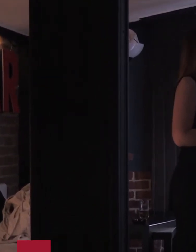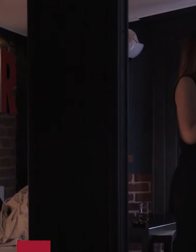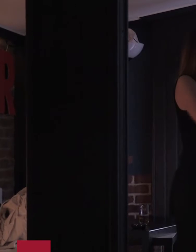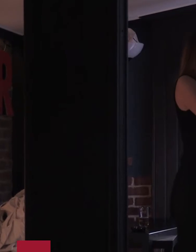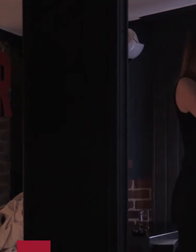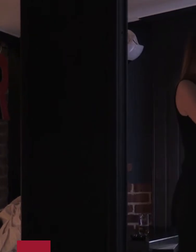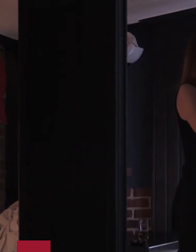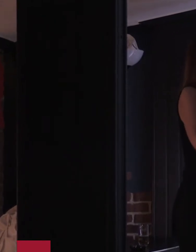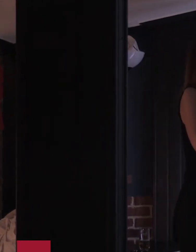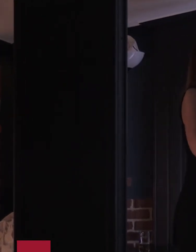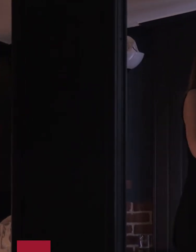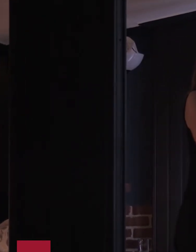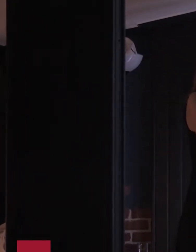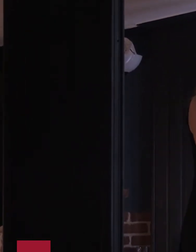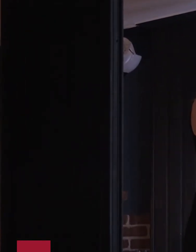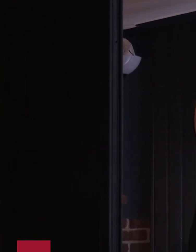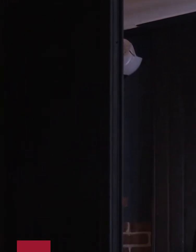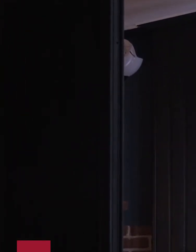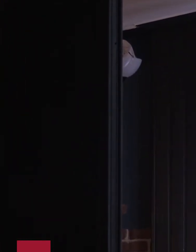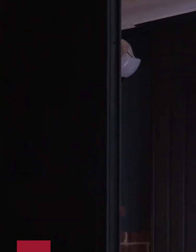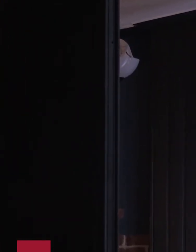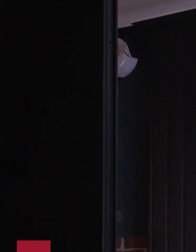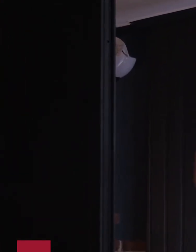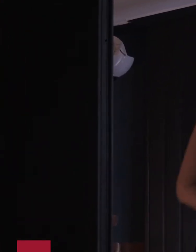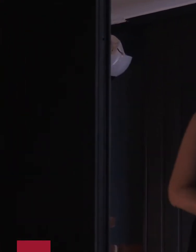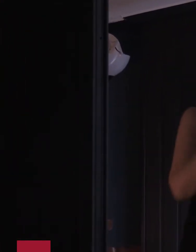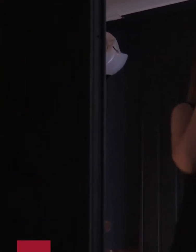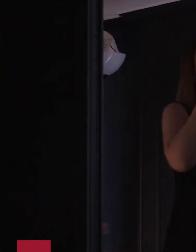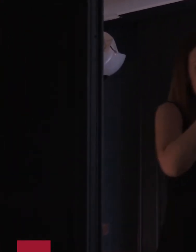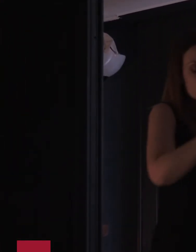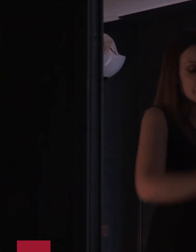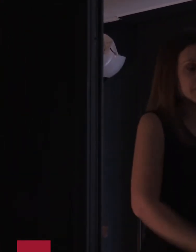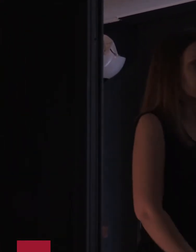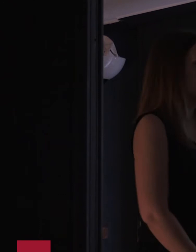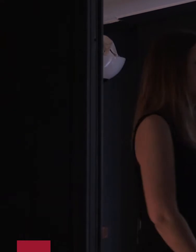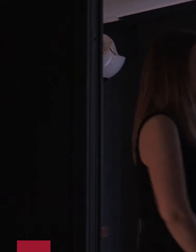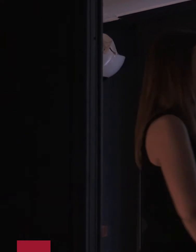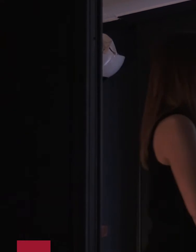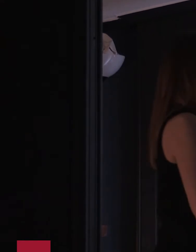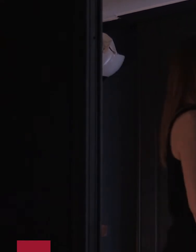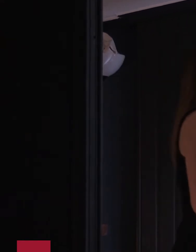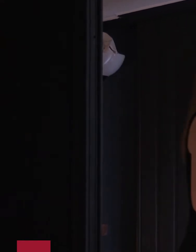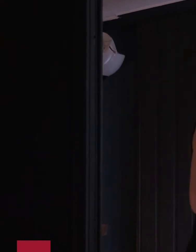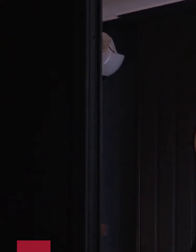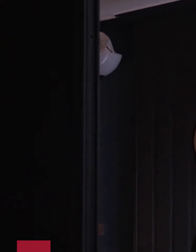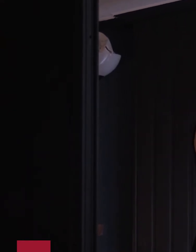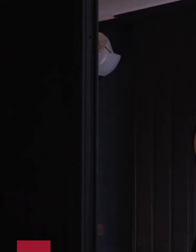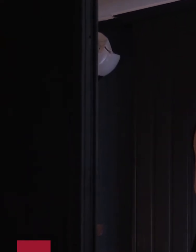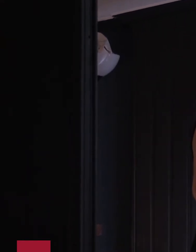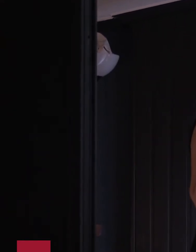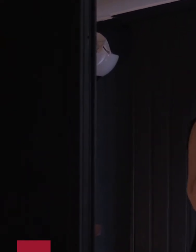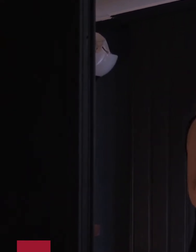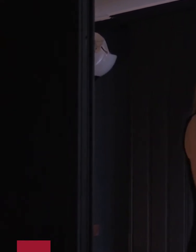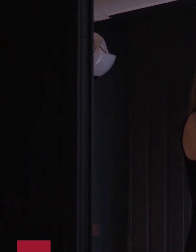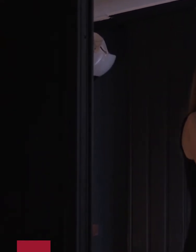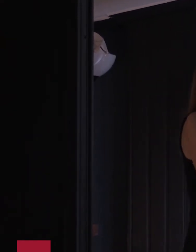Claro, o sea, cuando un animal está recibiendo ese... No lo sé, la verdad es que no lo sé. Sí. Ayer el que estuvo a primera hora